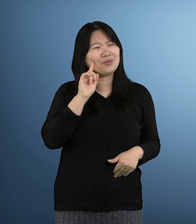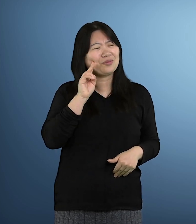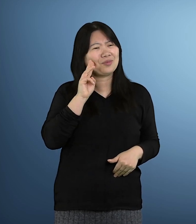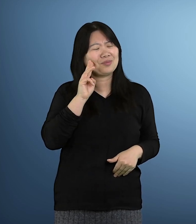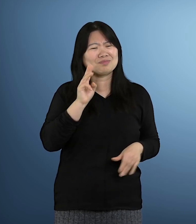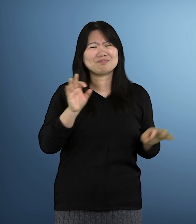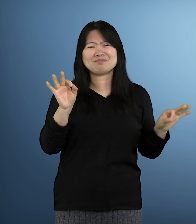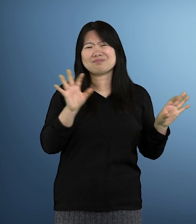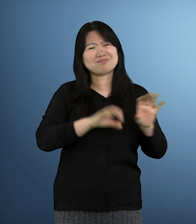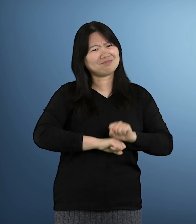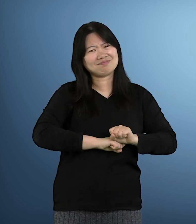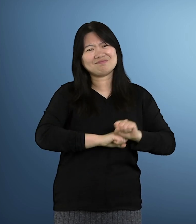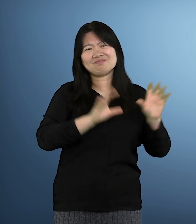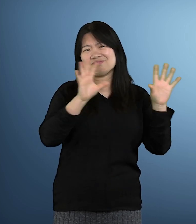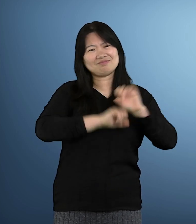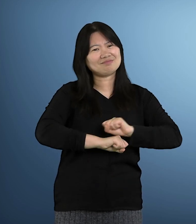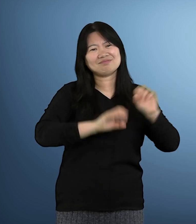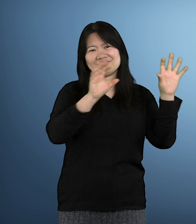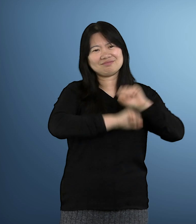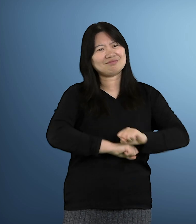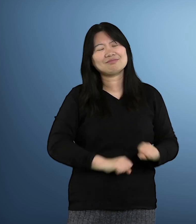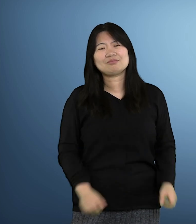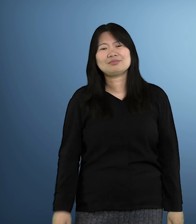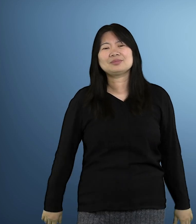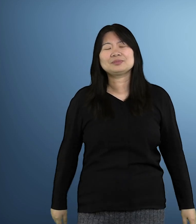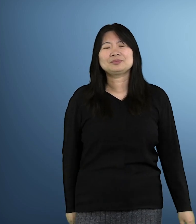갑니까? 며칠 가요?